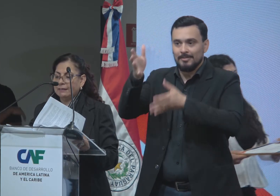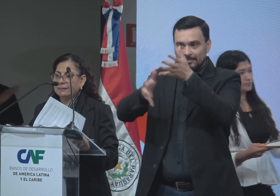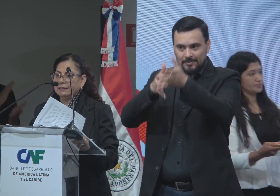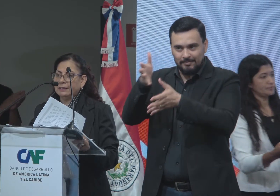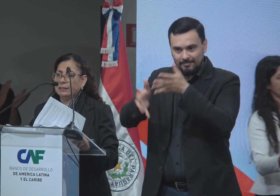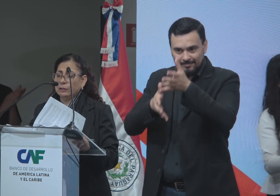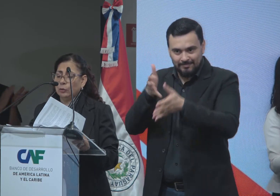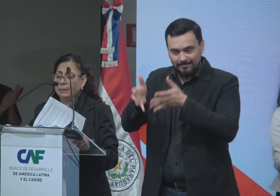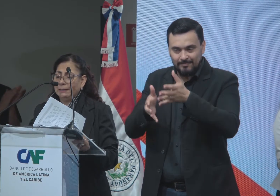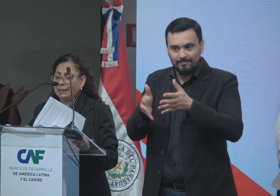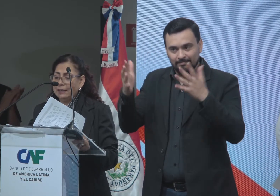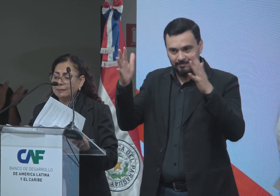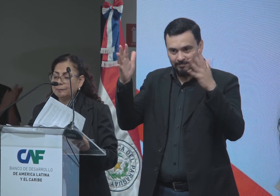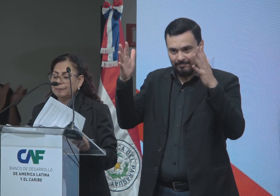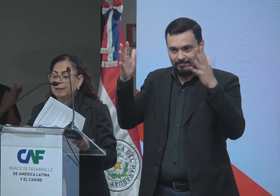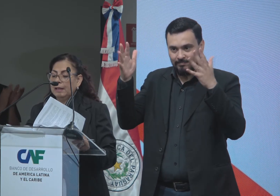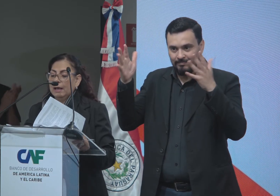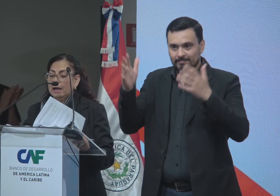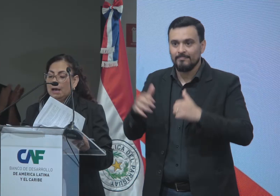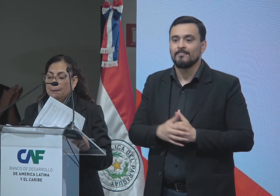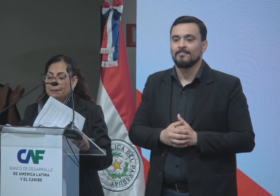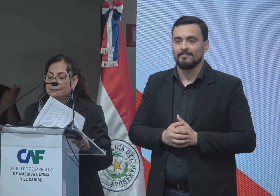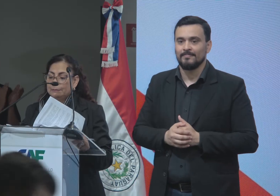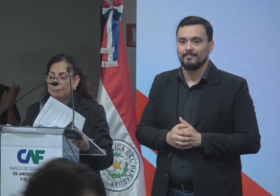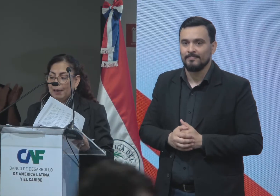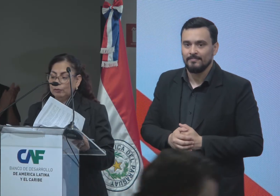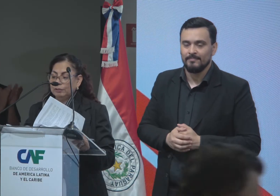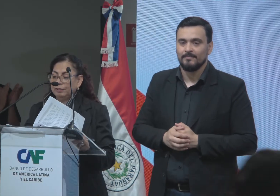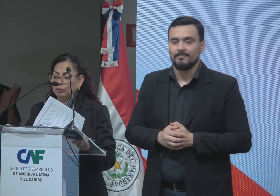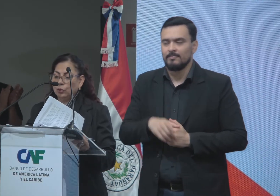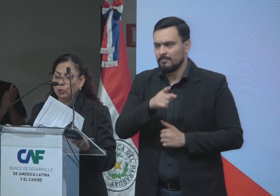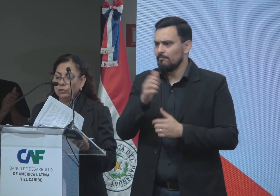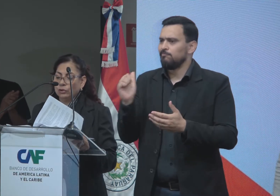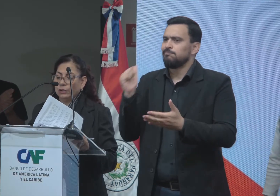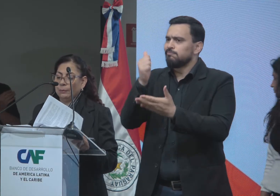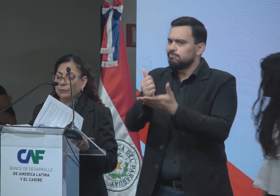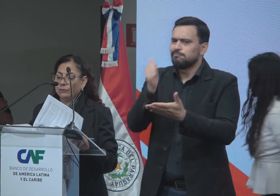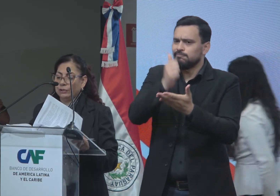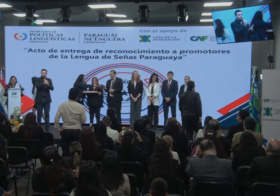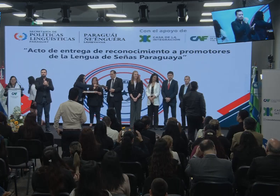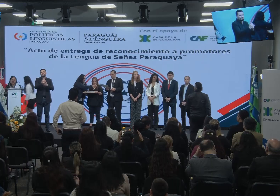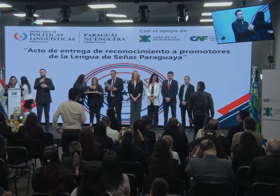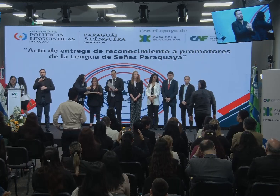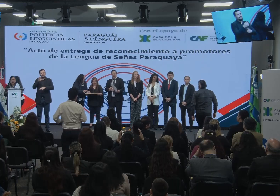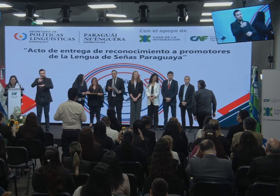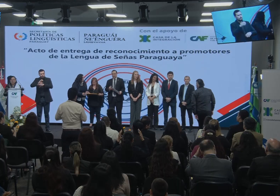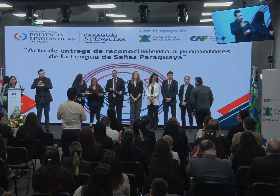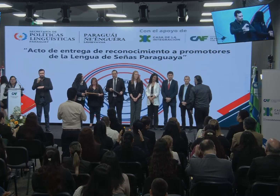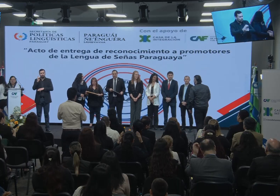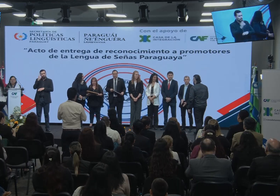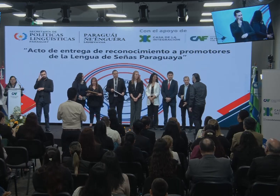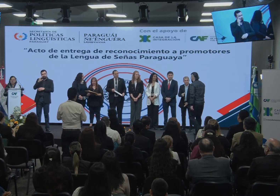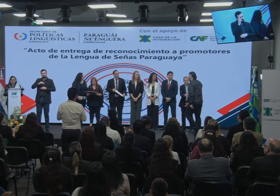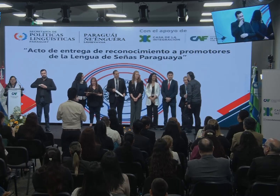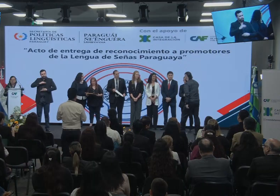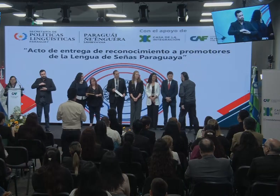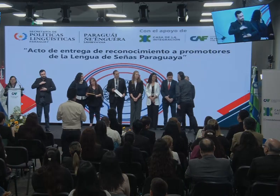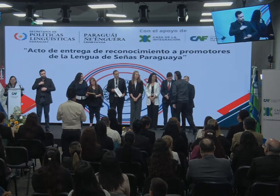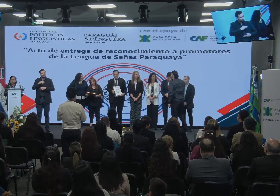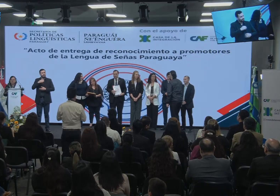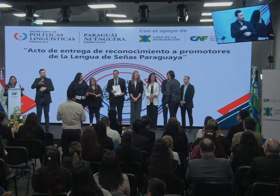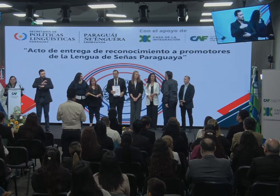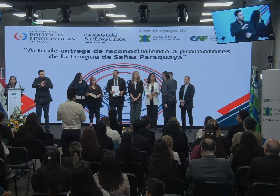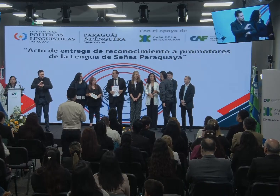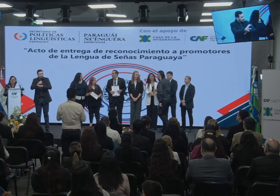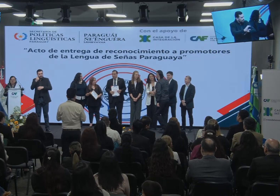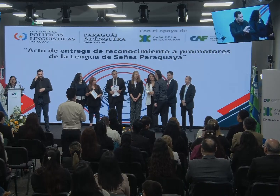señas desde el 2010. Ha participado en diversos cursos de profesionalización y perfeccionamiento de